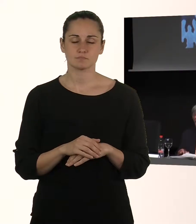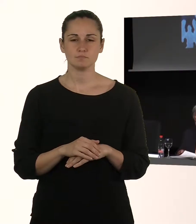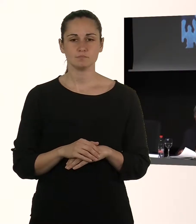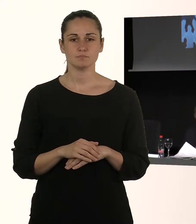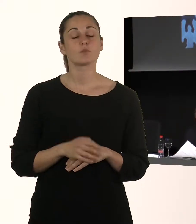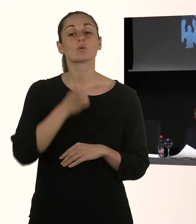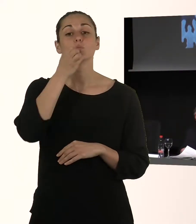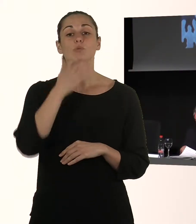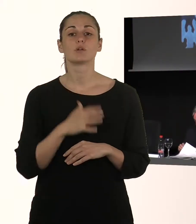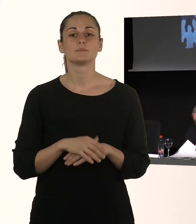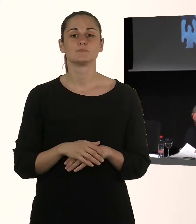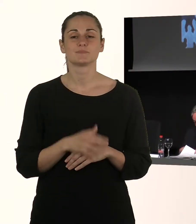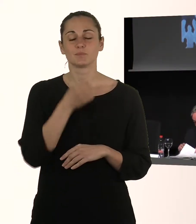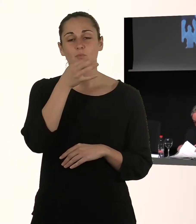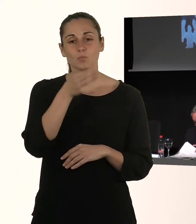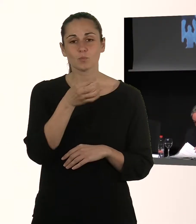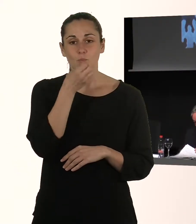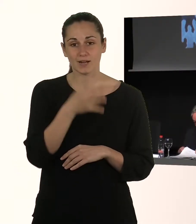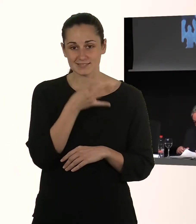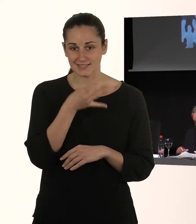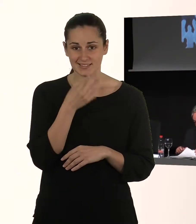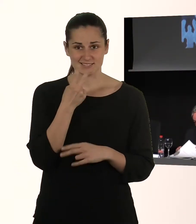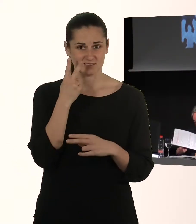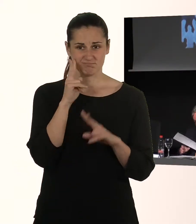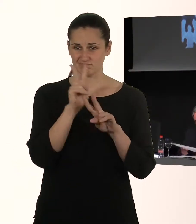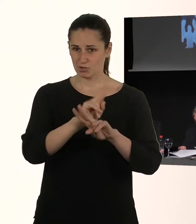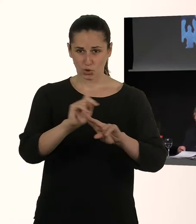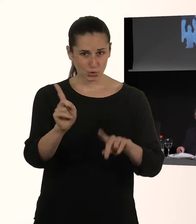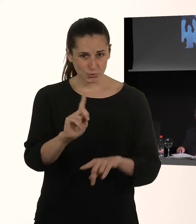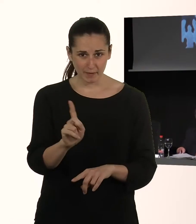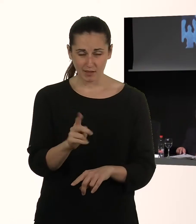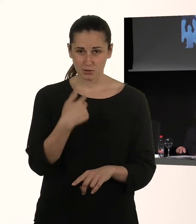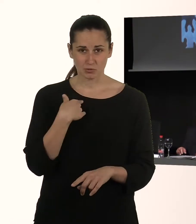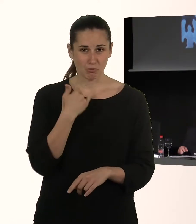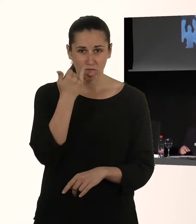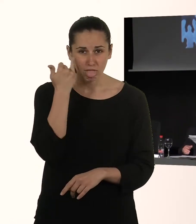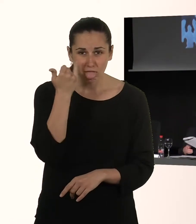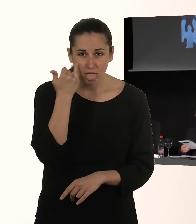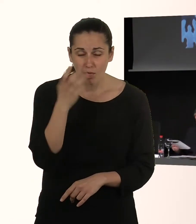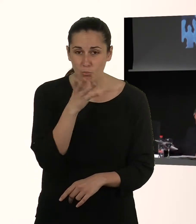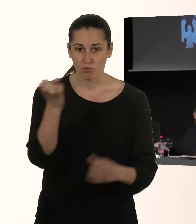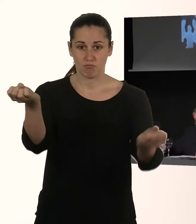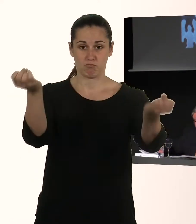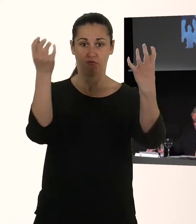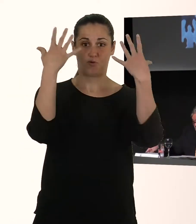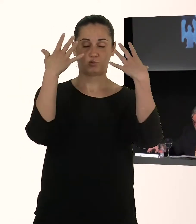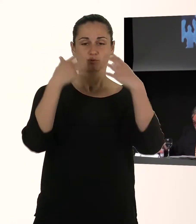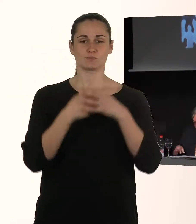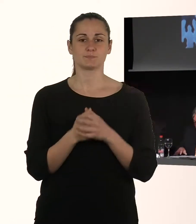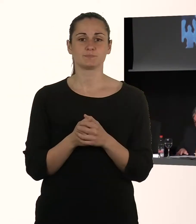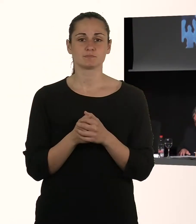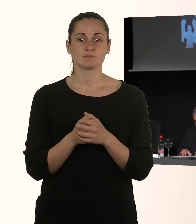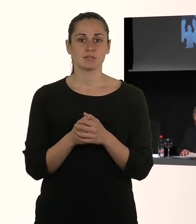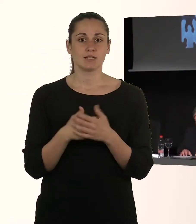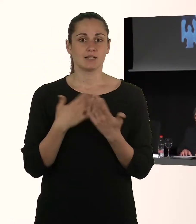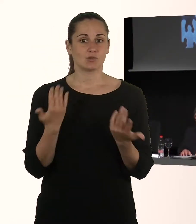Bueno, pues buenas tardes, no os veo, estoy completamente cegada por los focos, así que en principio